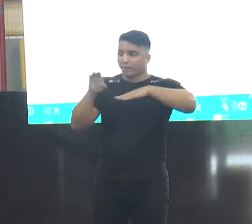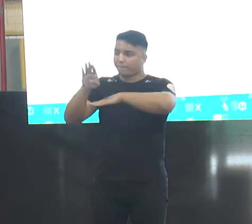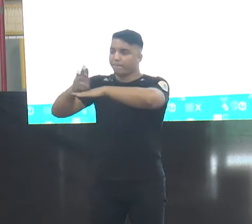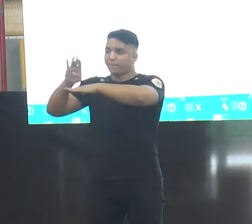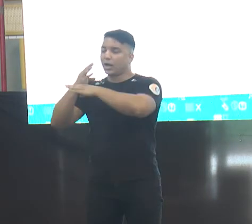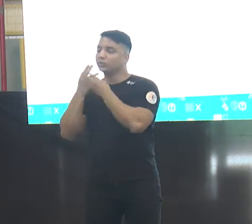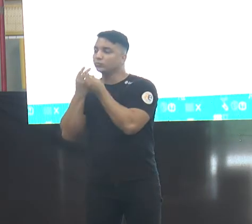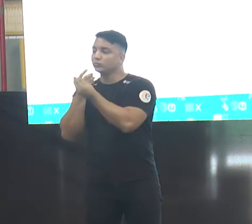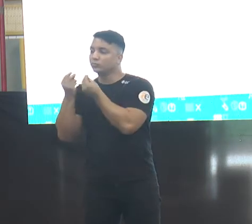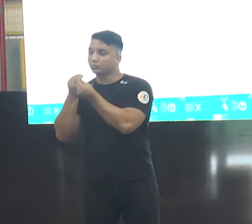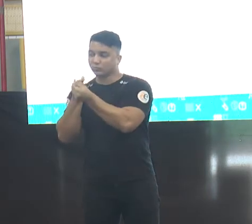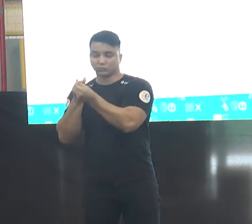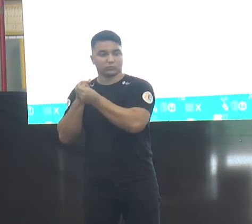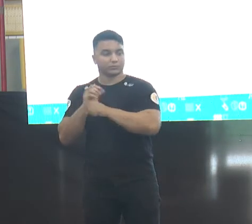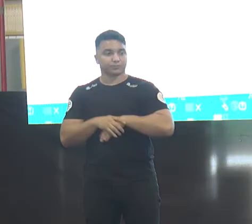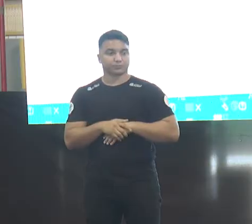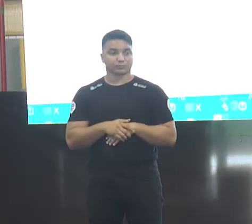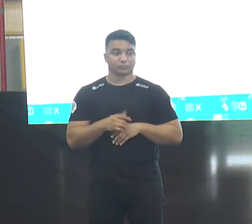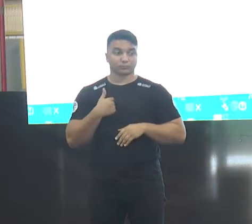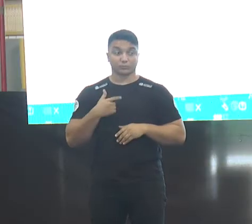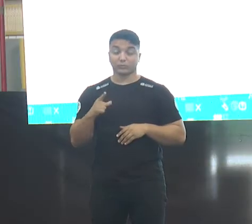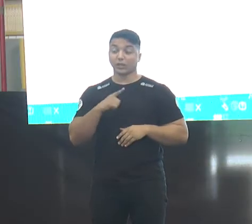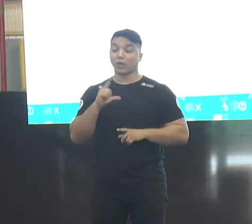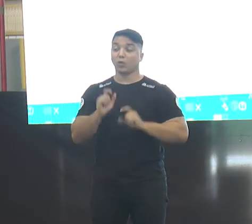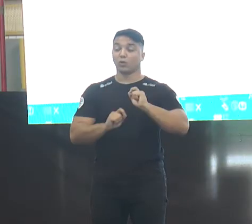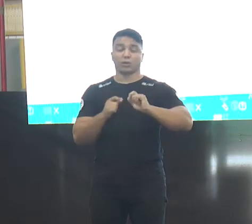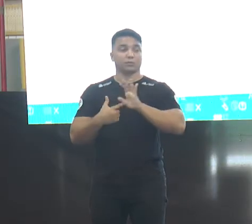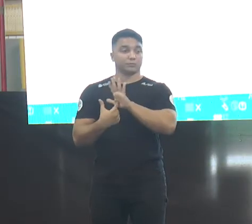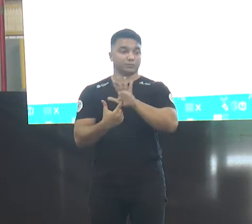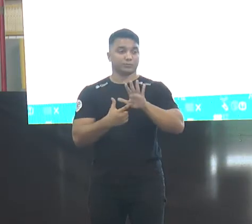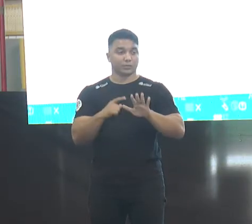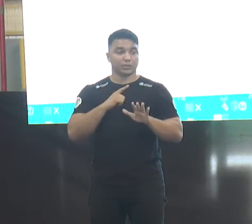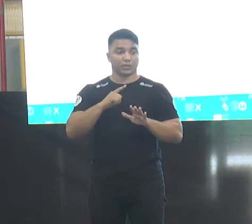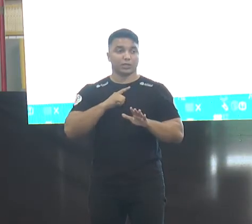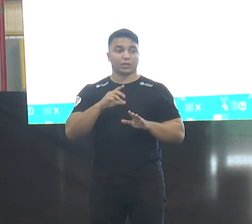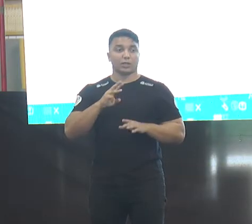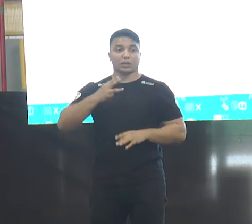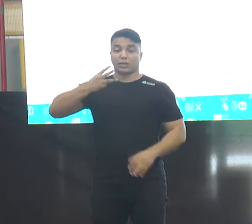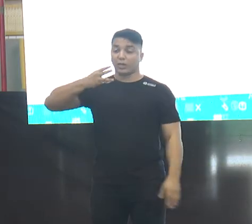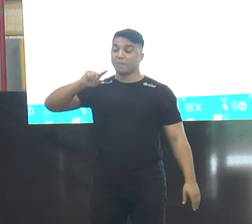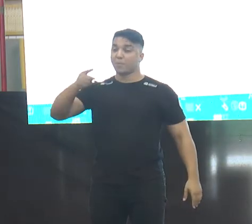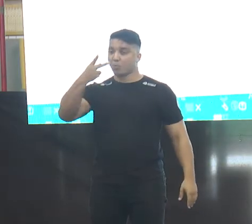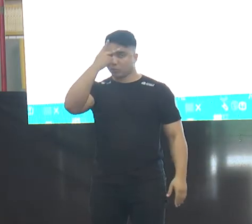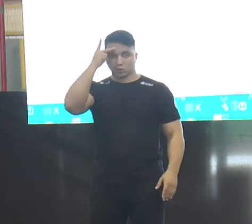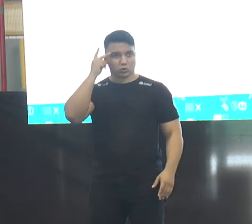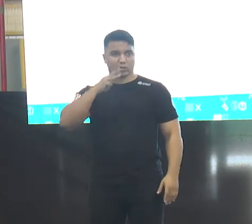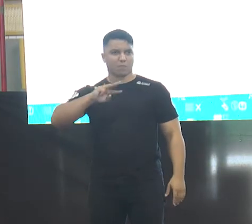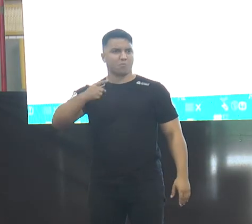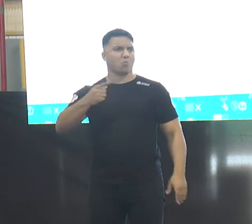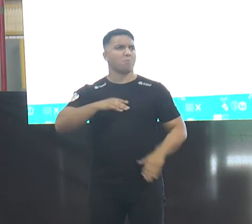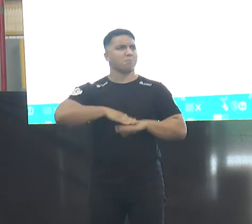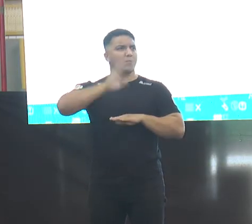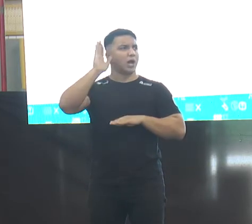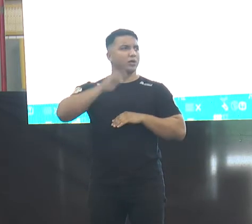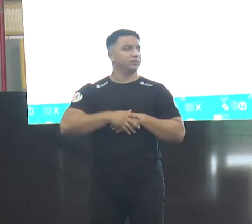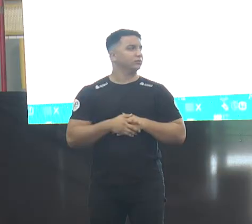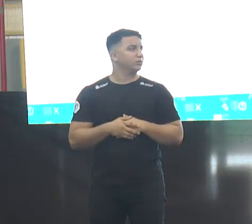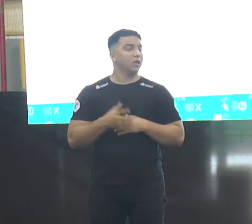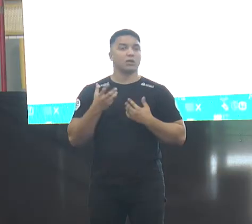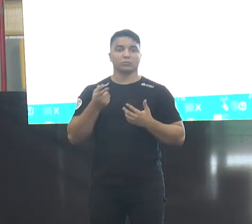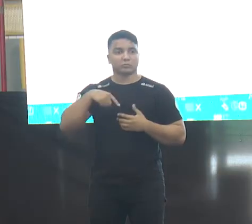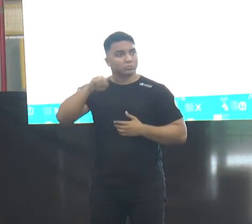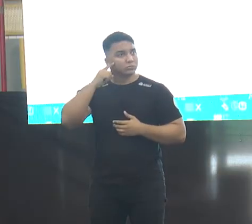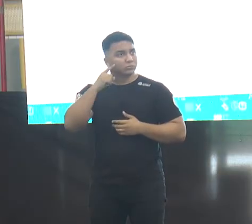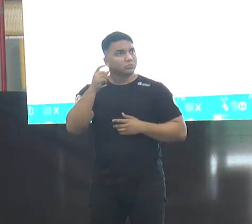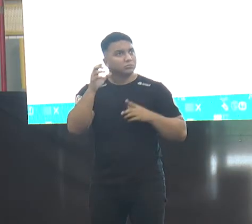Mas comigo, nós temos aqui mais de 3.000 pessoas. Dá para